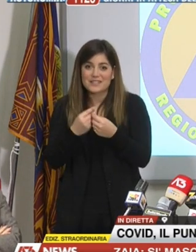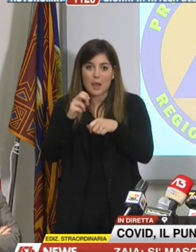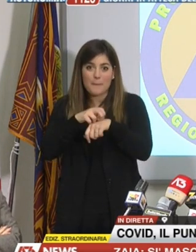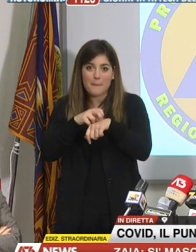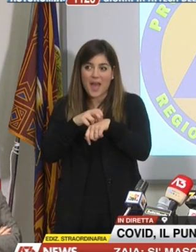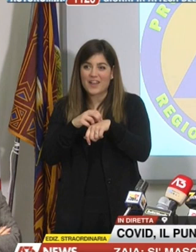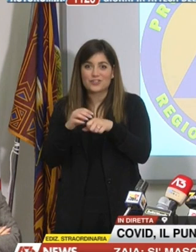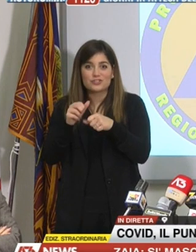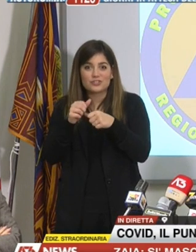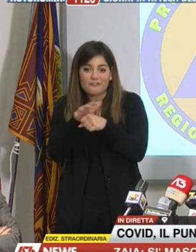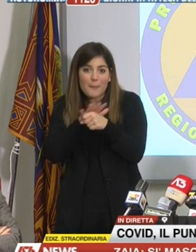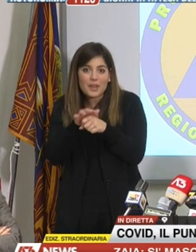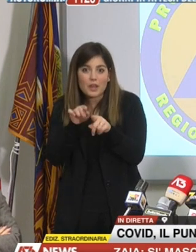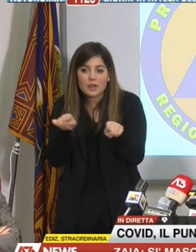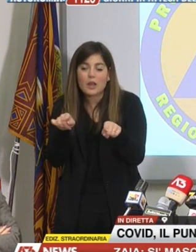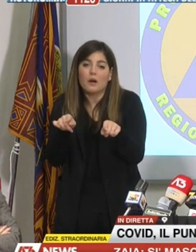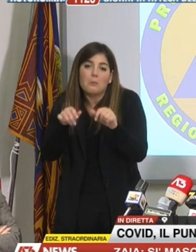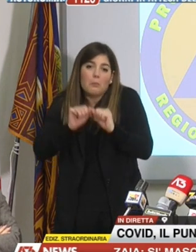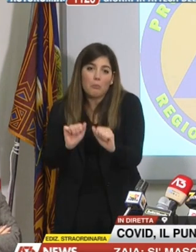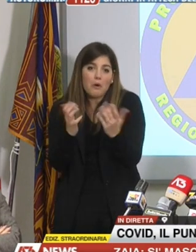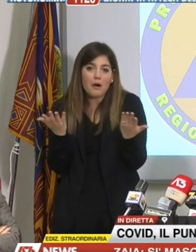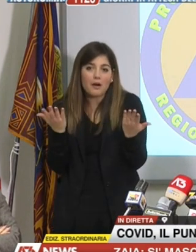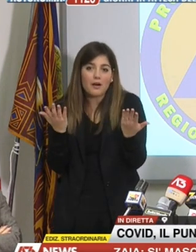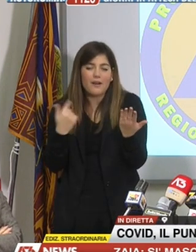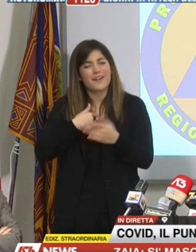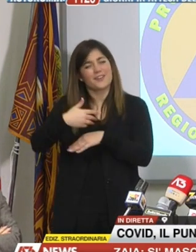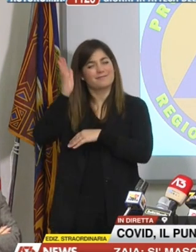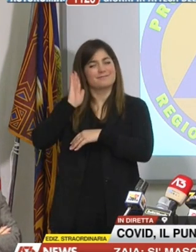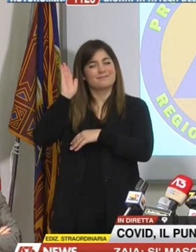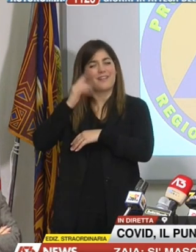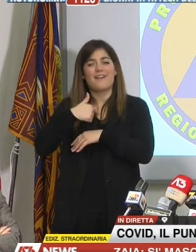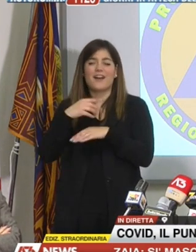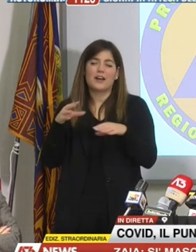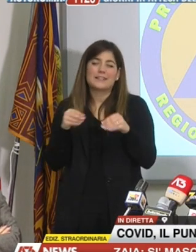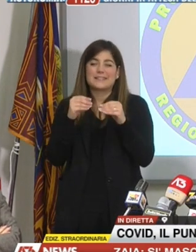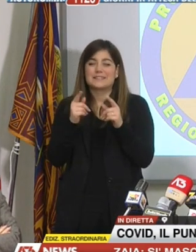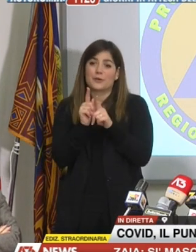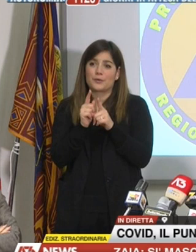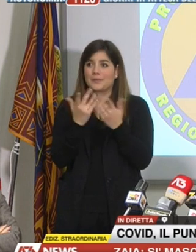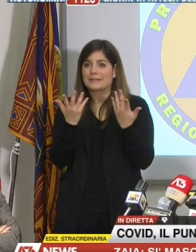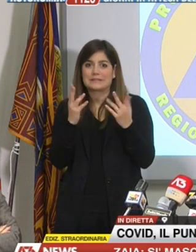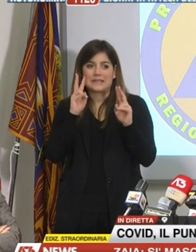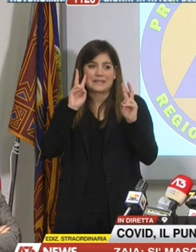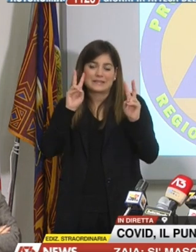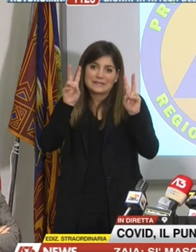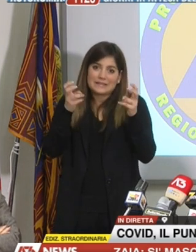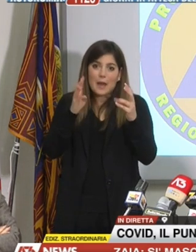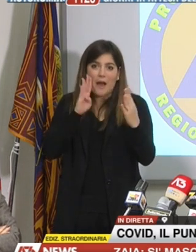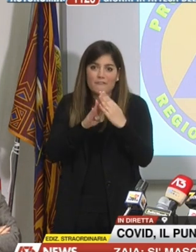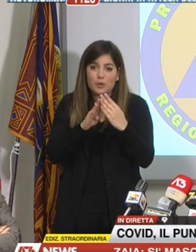dico perché quando iniziai a parlarne, in tempi non sospetti, sembrava quasi blasfemo. Oggi